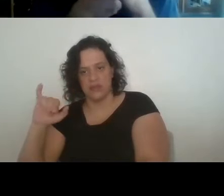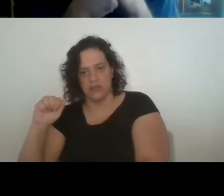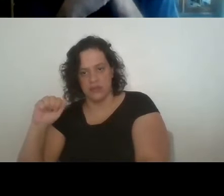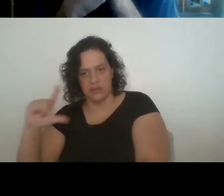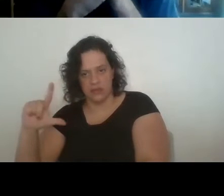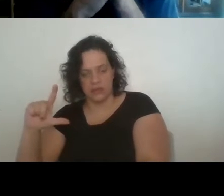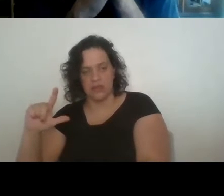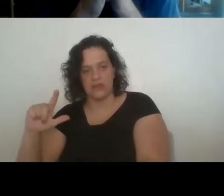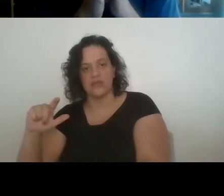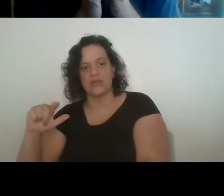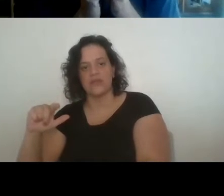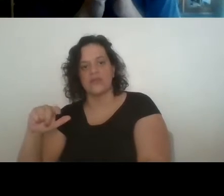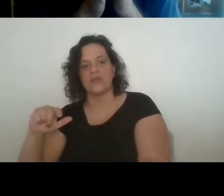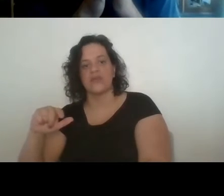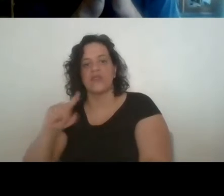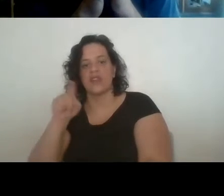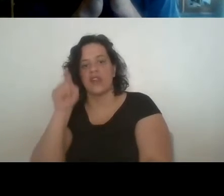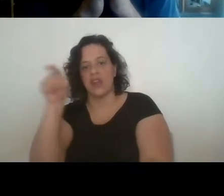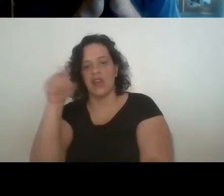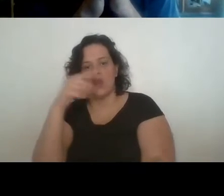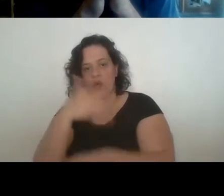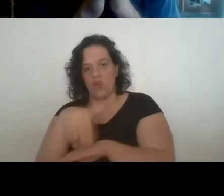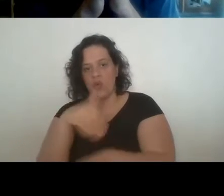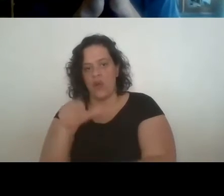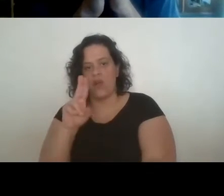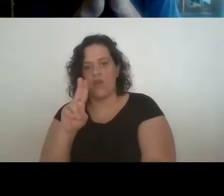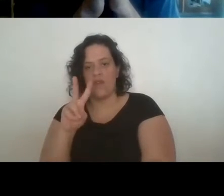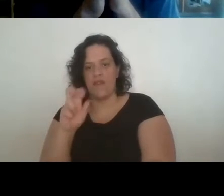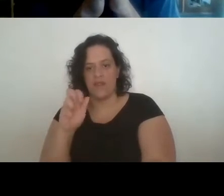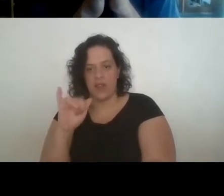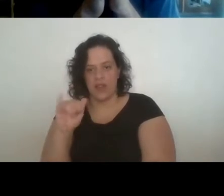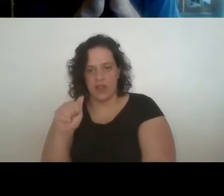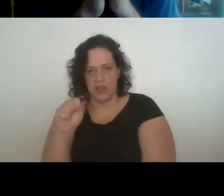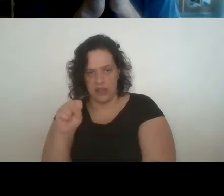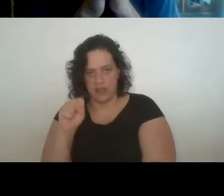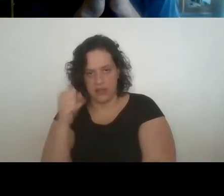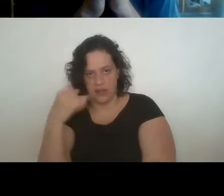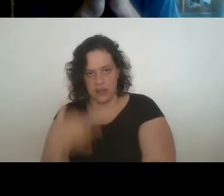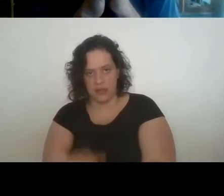aí da Rua das Uvaias. Pode seguir mais um clique.